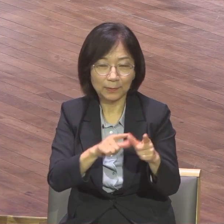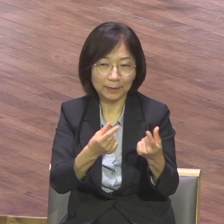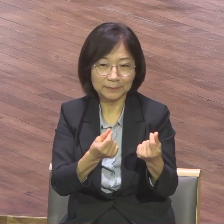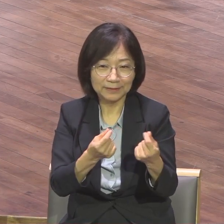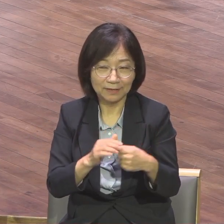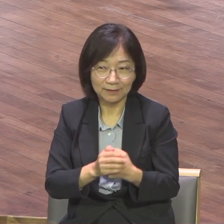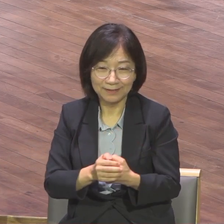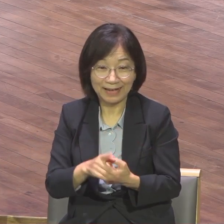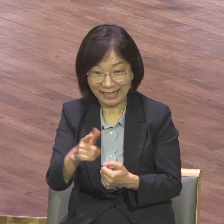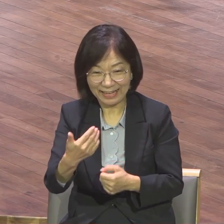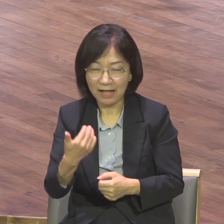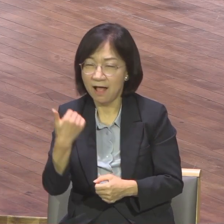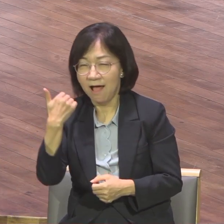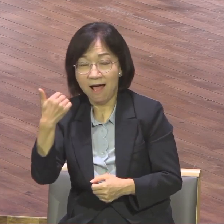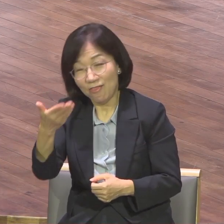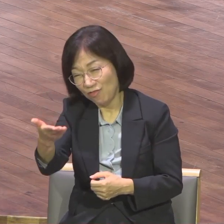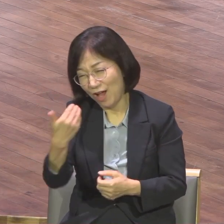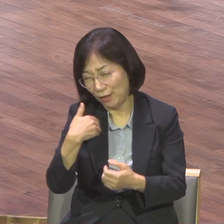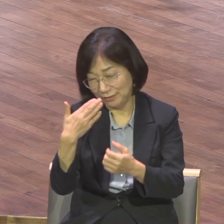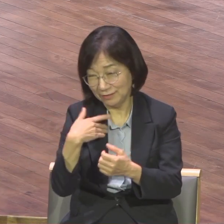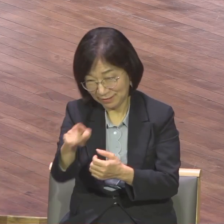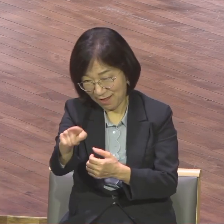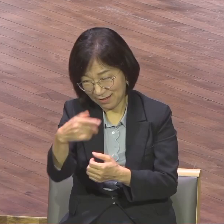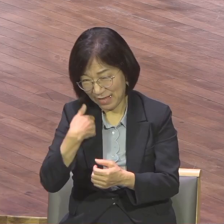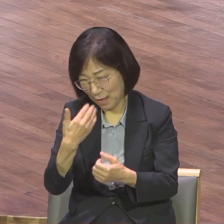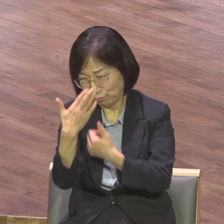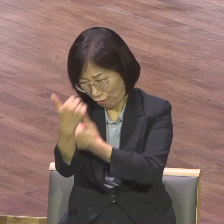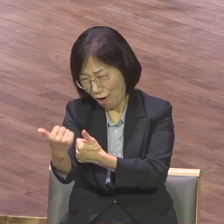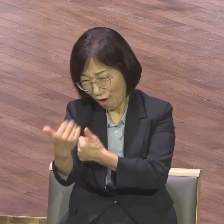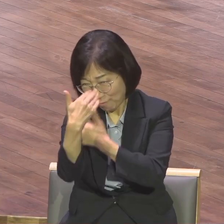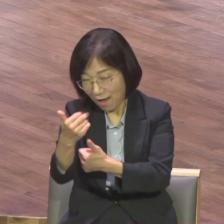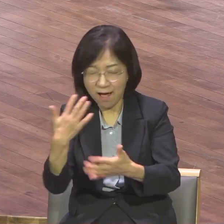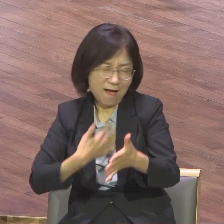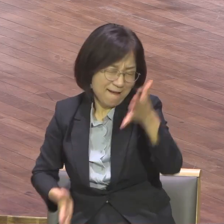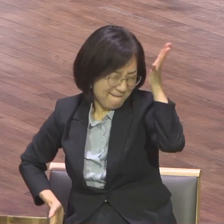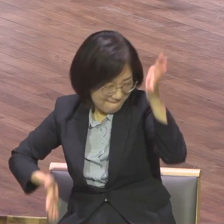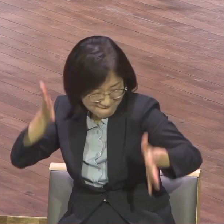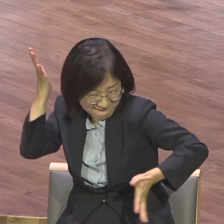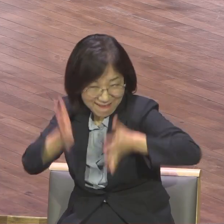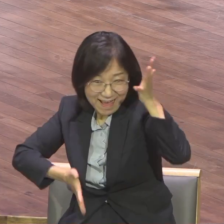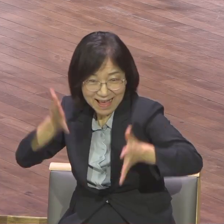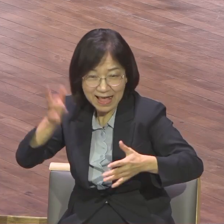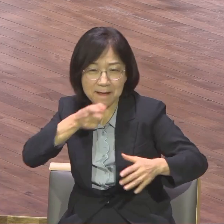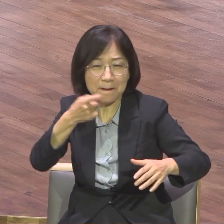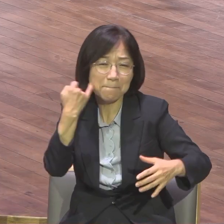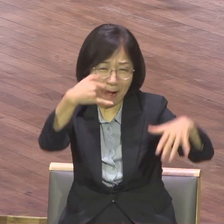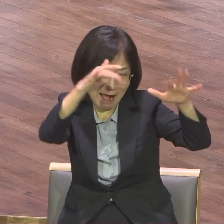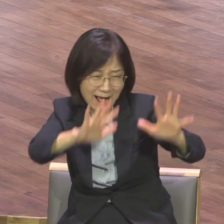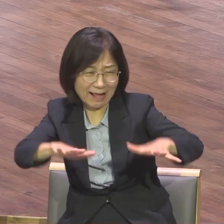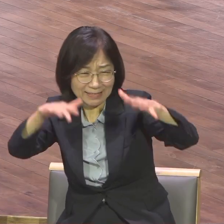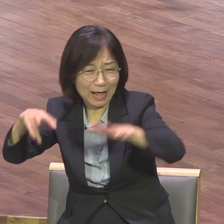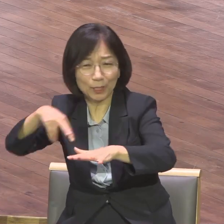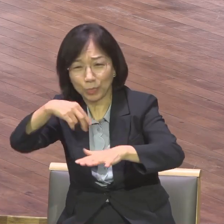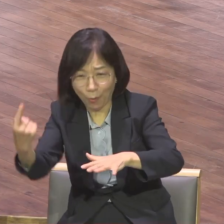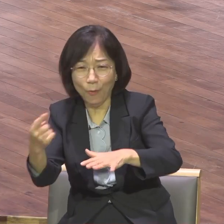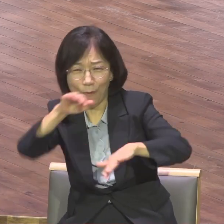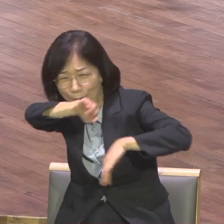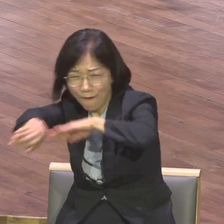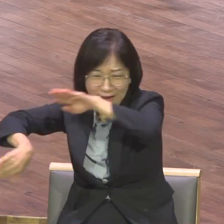당신이 부르면 뭐 태평양 대서양 그거 참 그 내용이 아주 복음적인